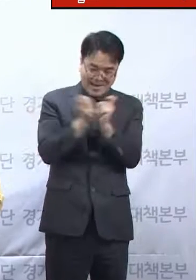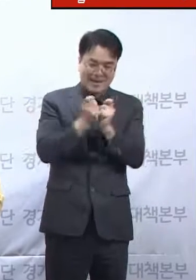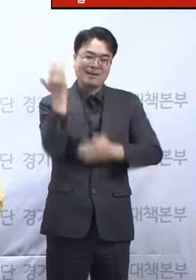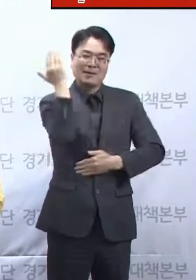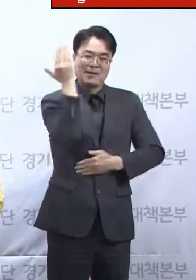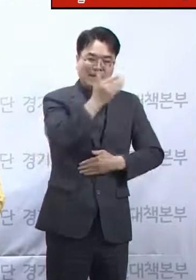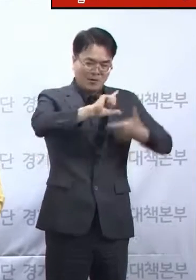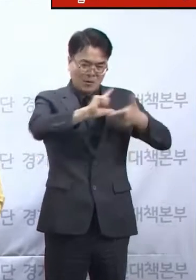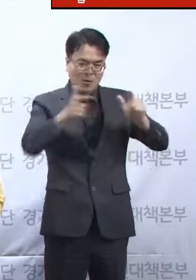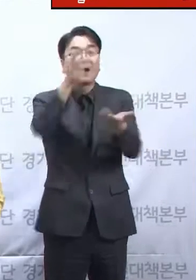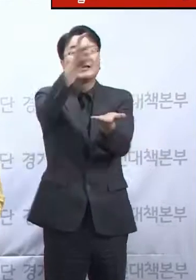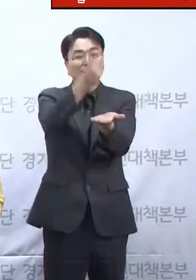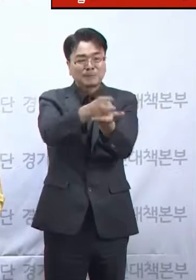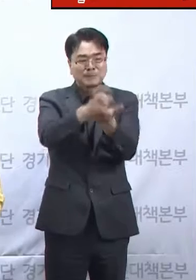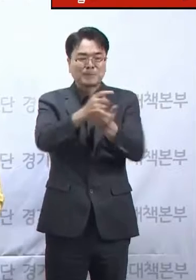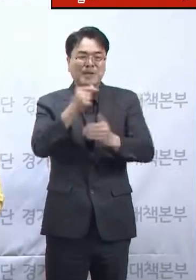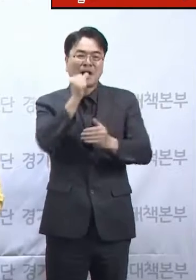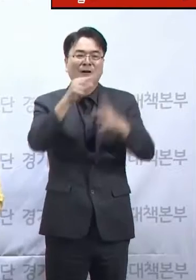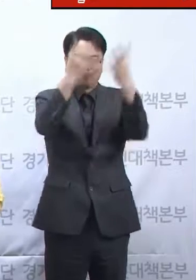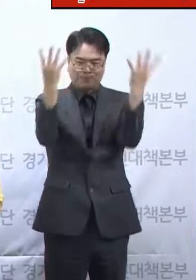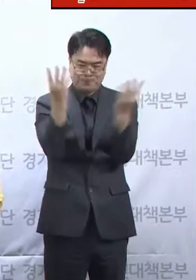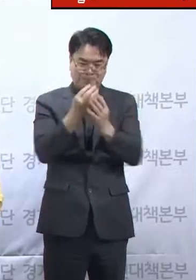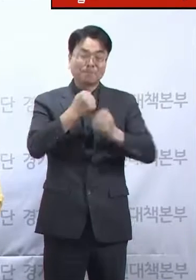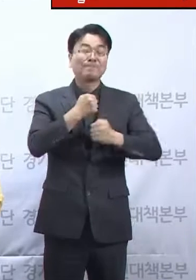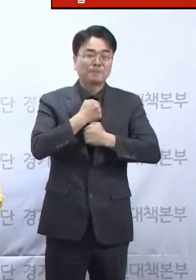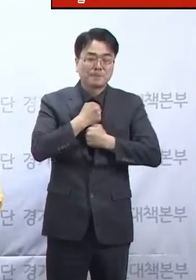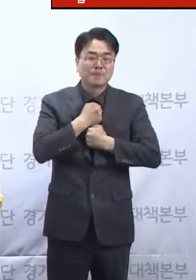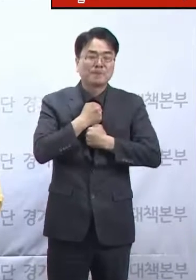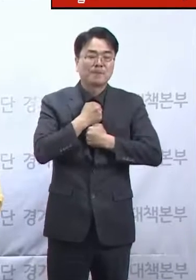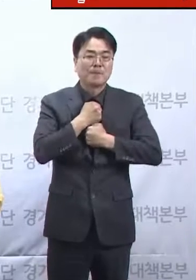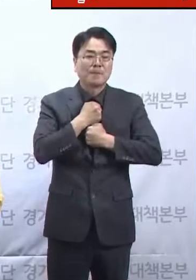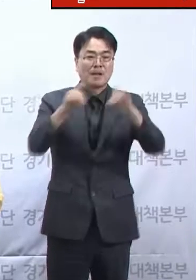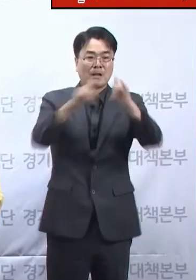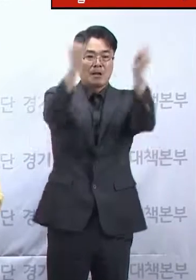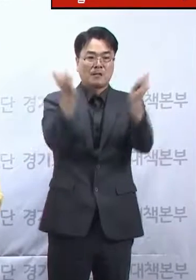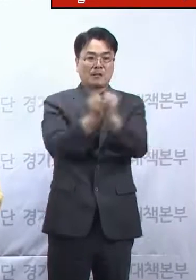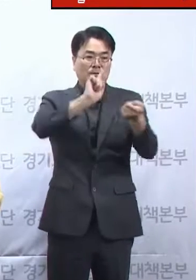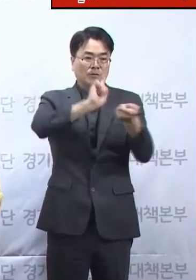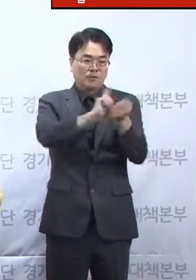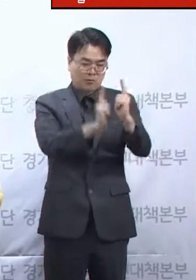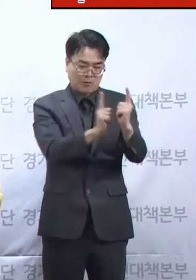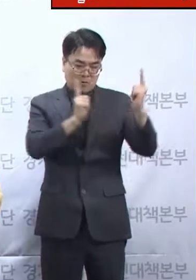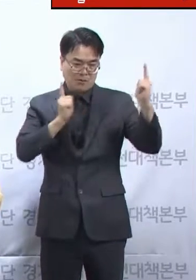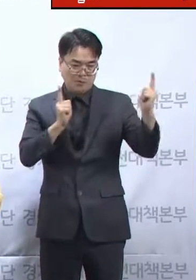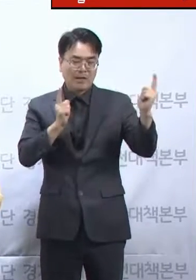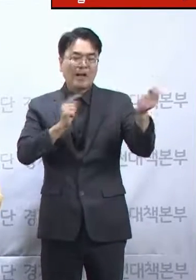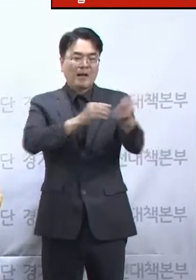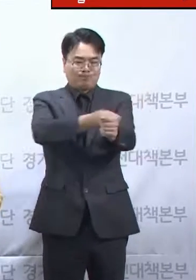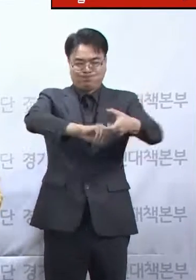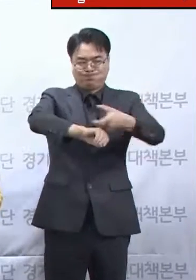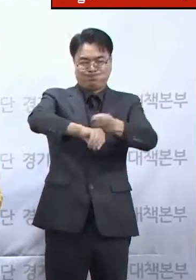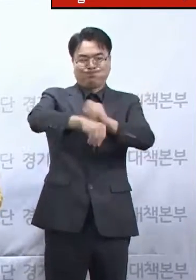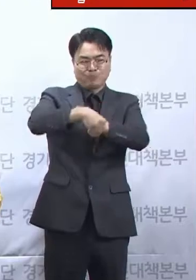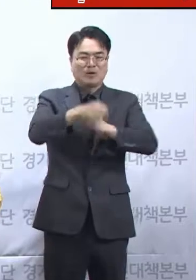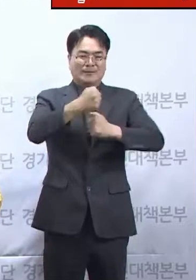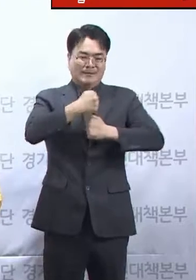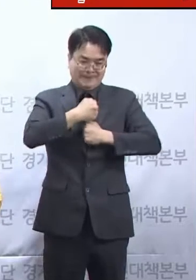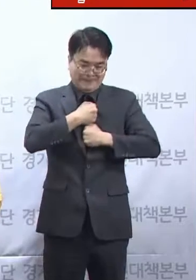등 방역수칙을 철저히 준수하고 사회적 거리 두기에 적극 참여해 주시기를 다시